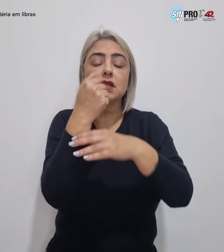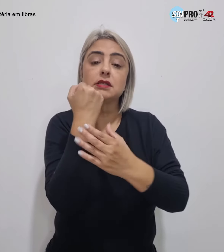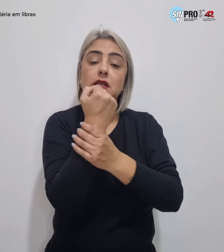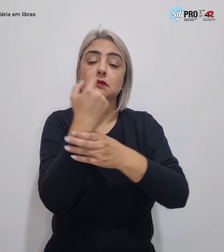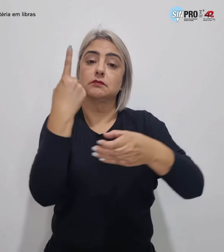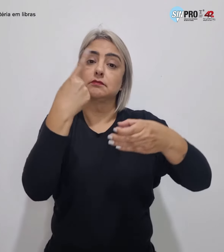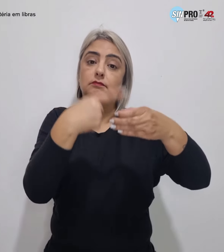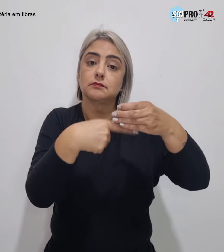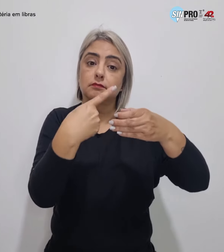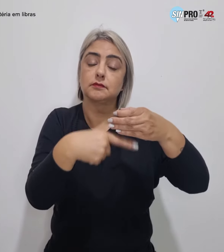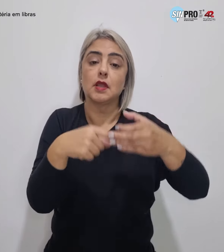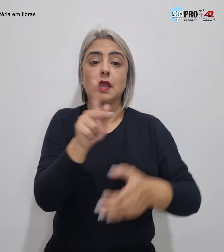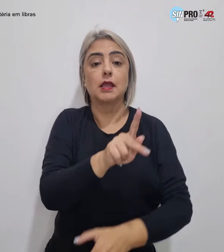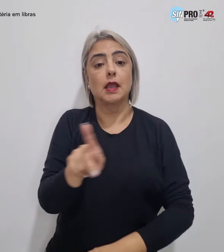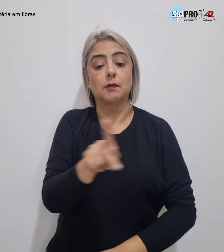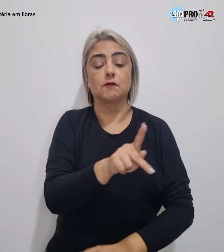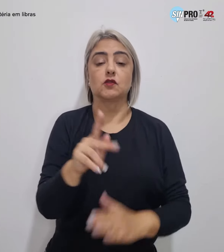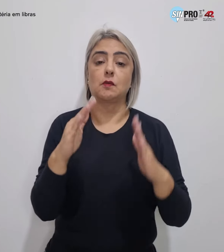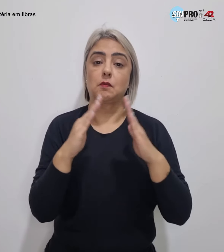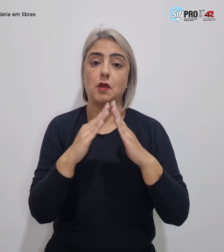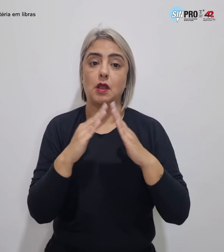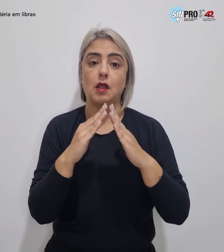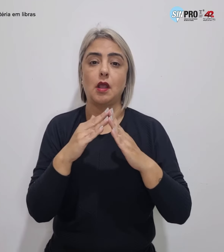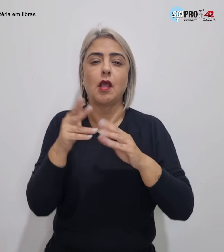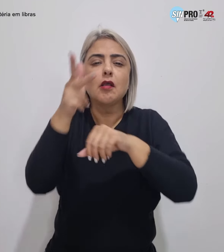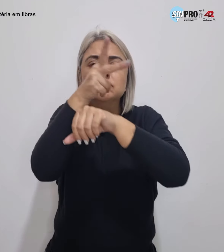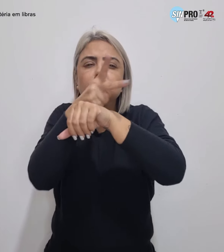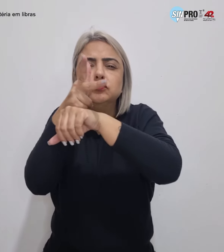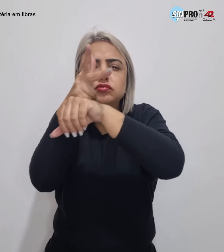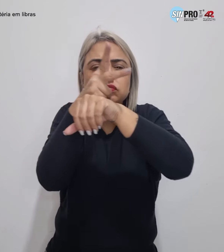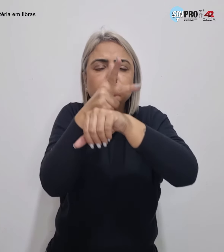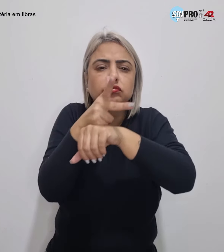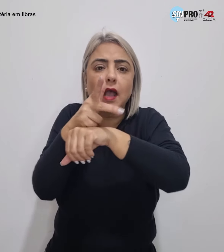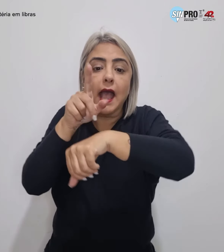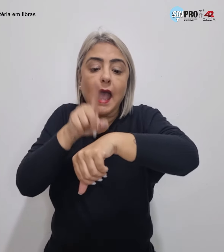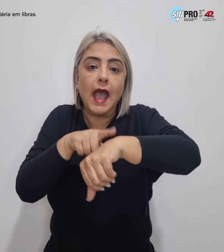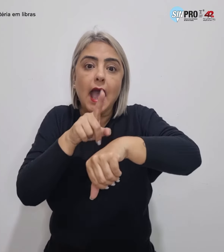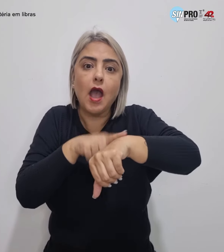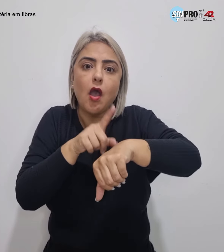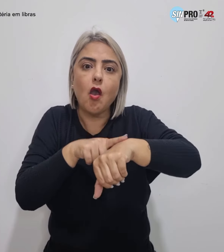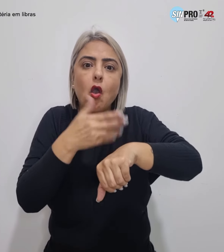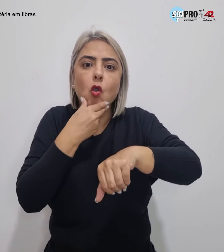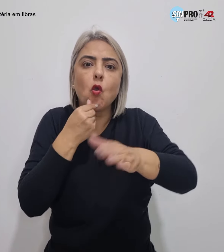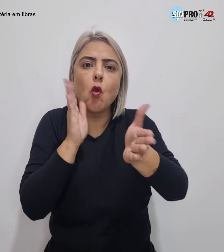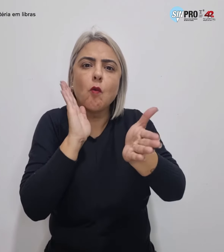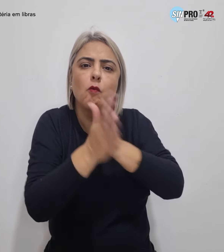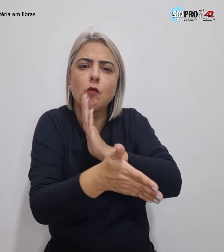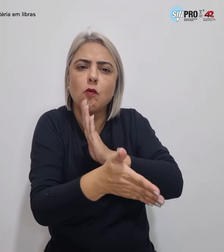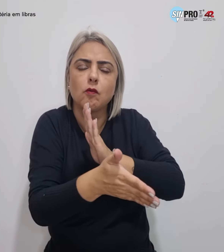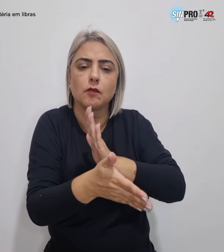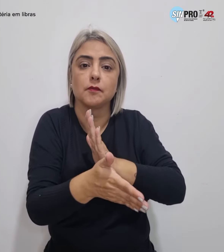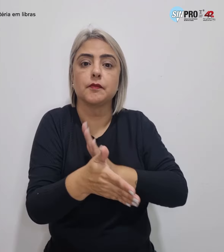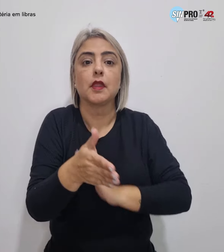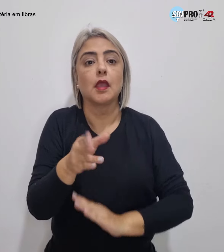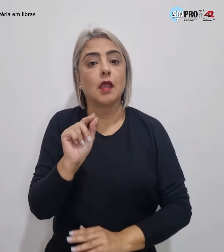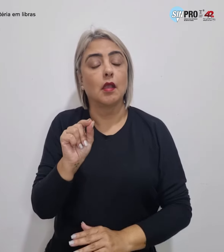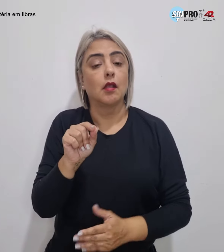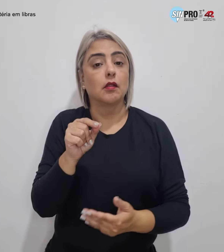em que a professora morava gravaram o momento em que o criminoso fugiu segundo dados da